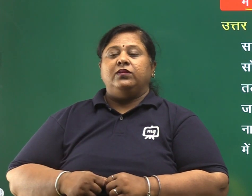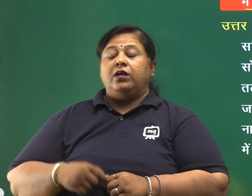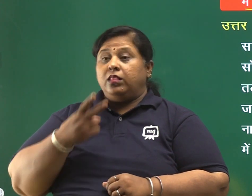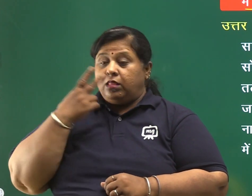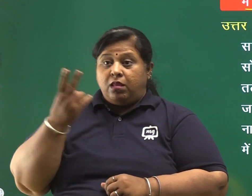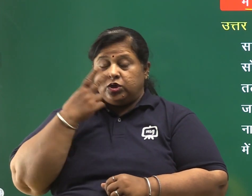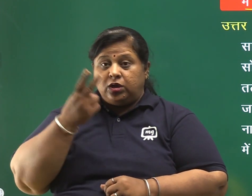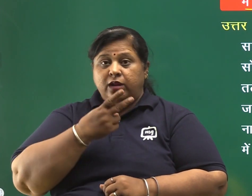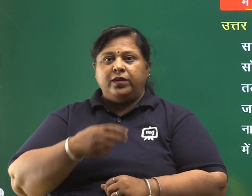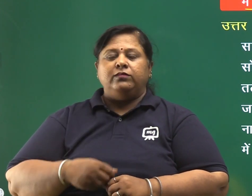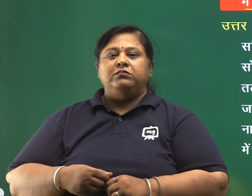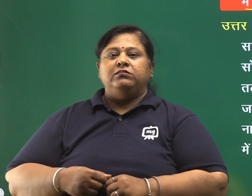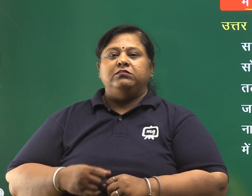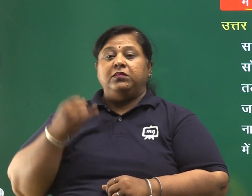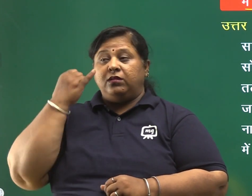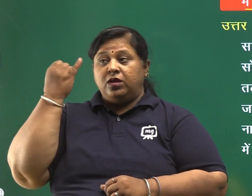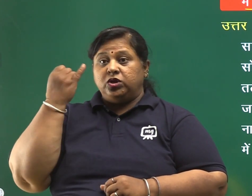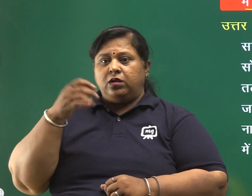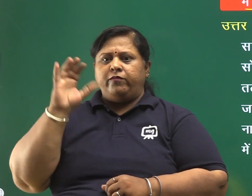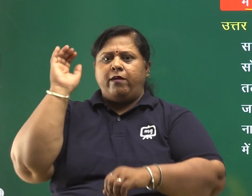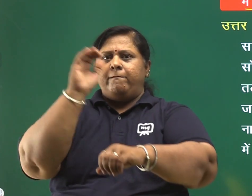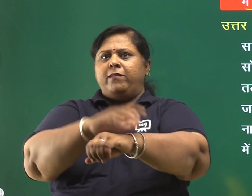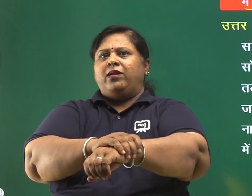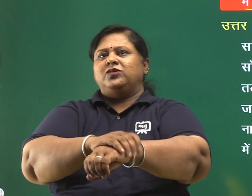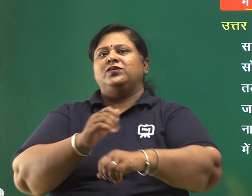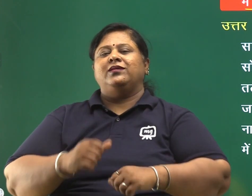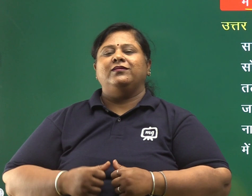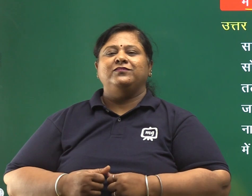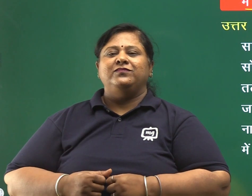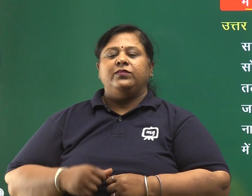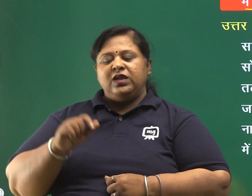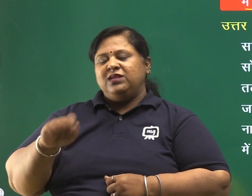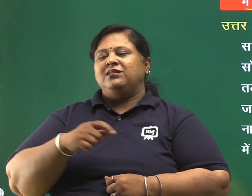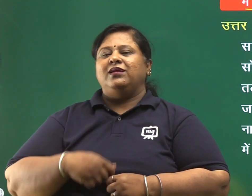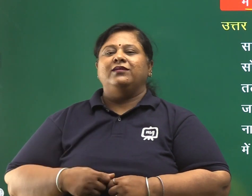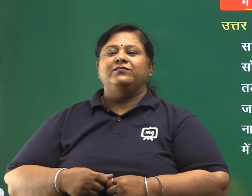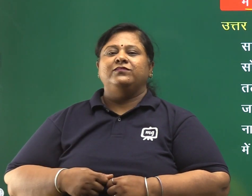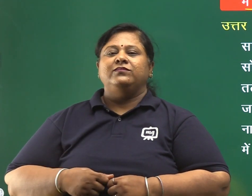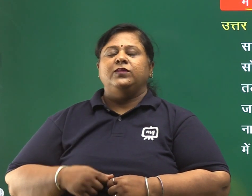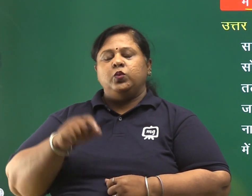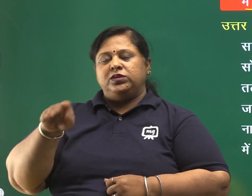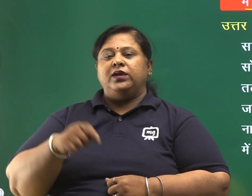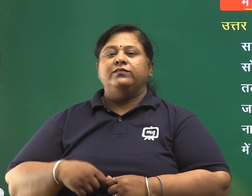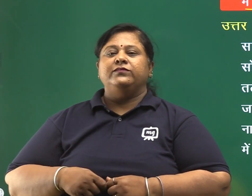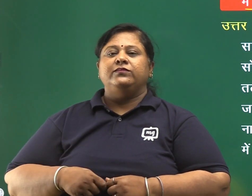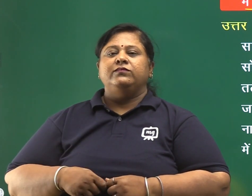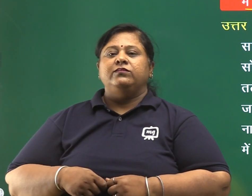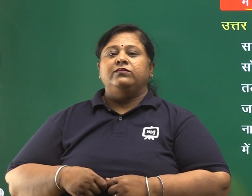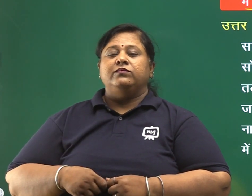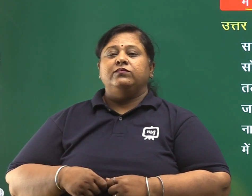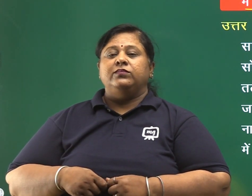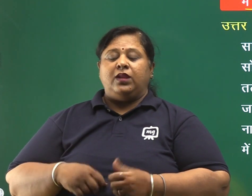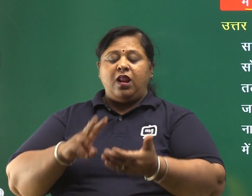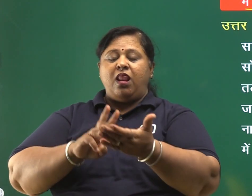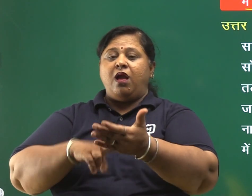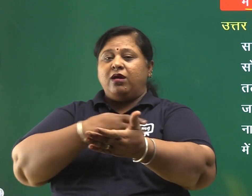तलाशी लेने पर वह पकड़ा जा सकता है, इसलिए उसने नागराजन